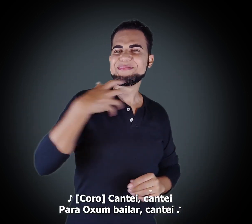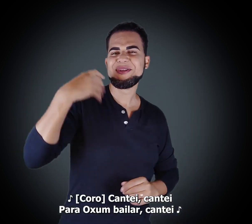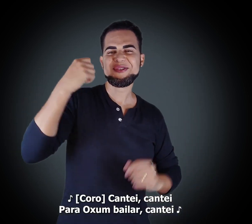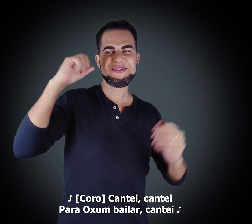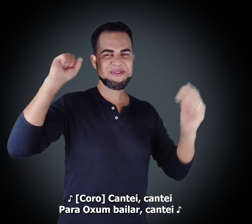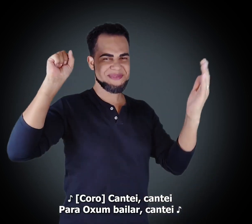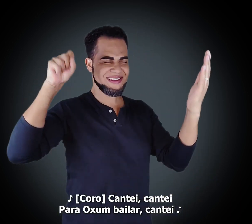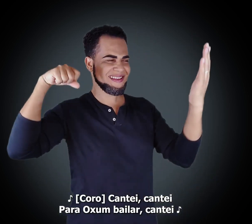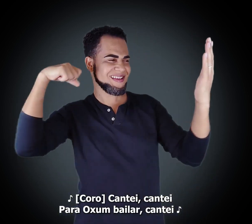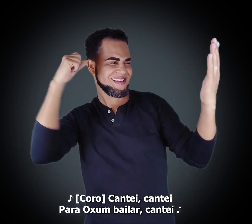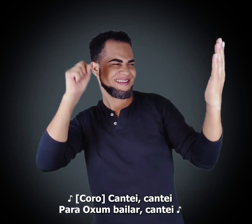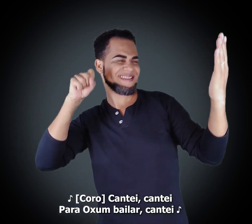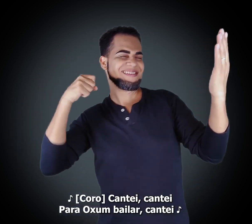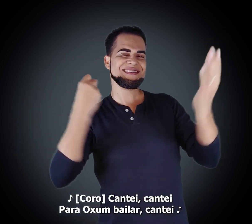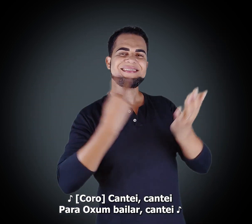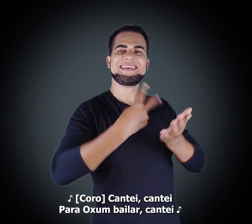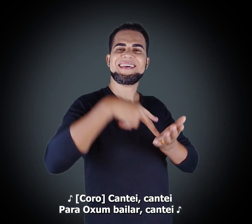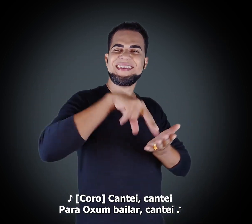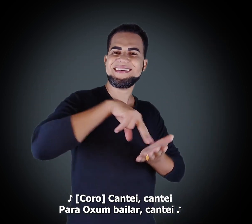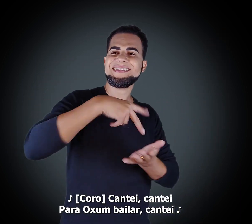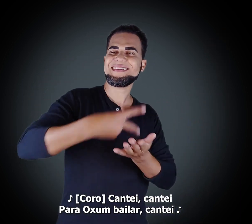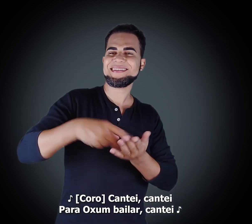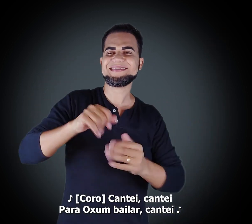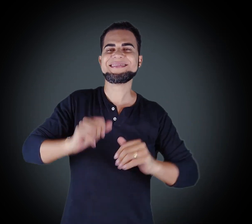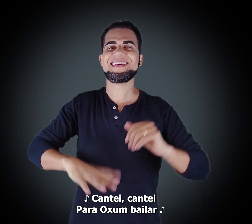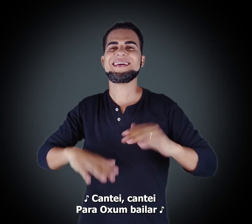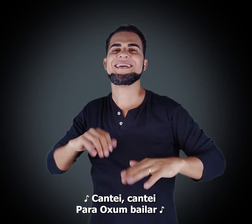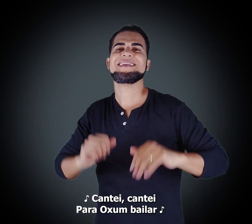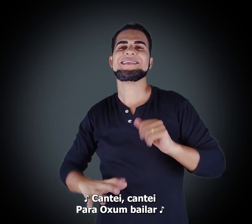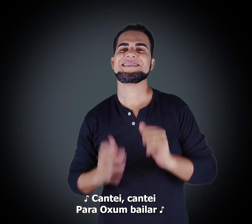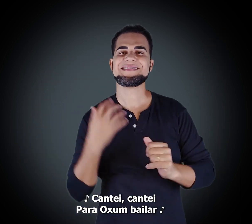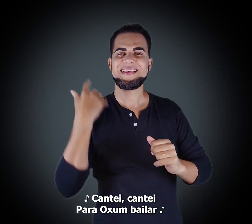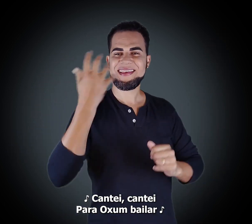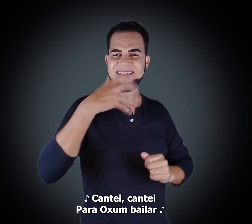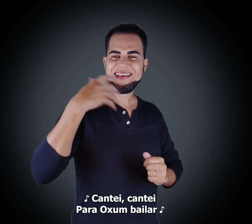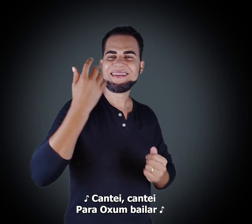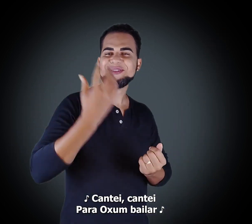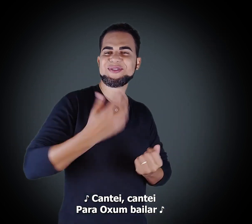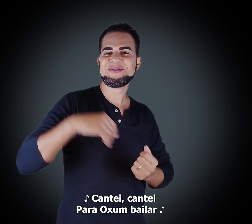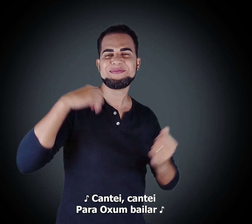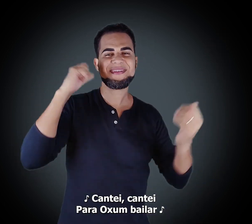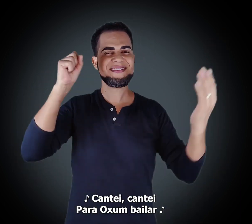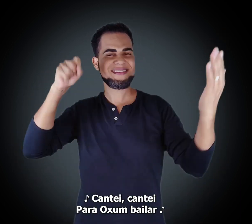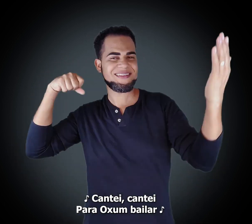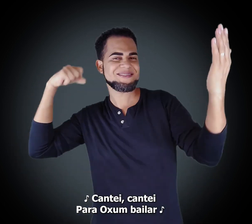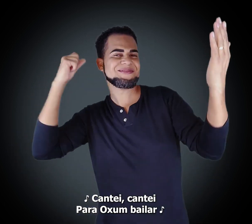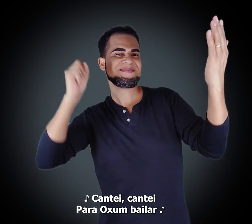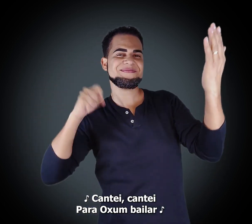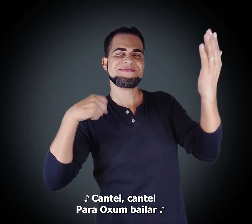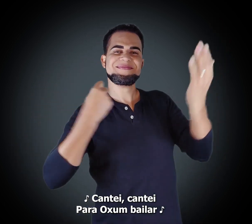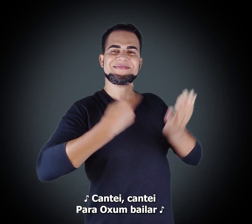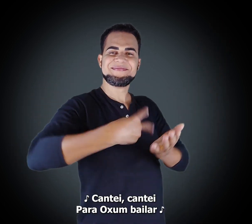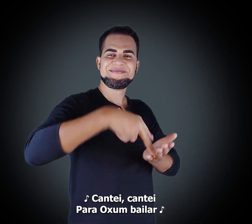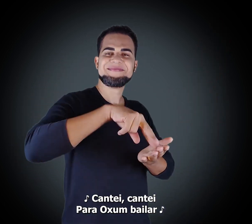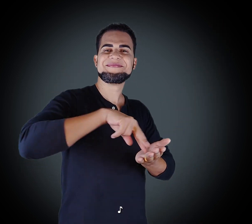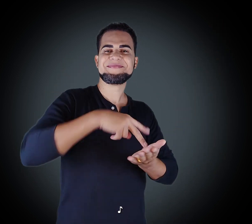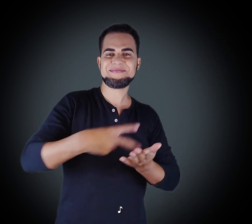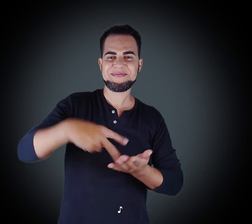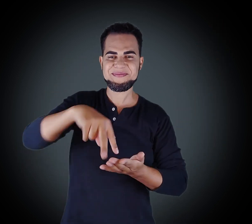Cantei, cantei pra Oxum bailar. Cantei, cantei, cantei pra Oxum